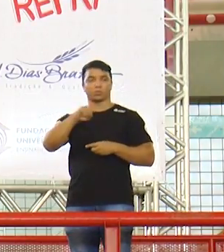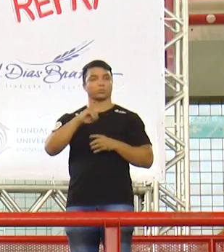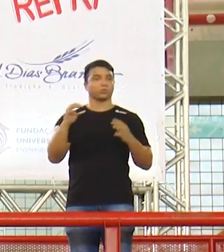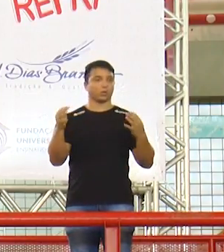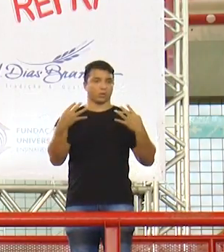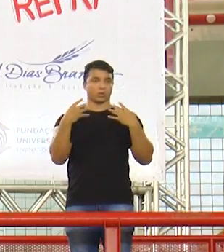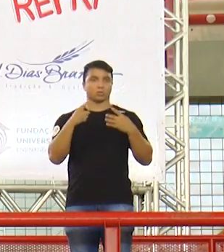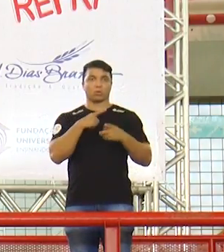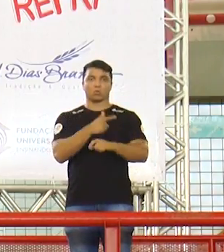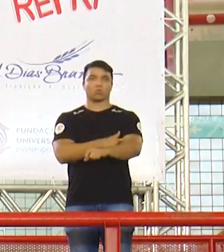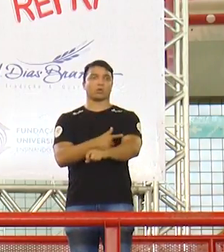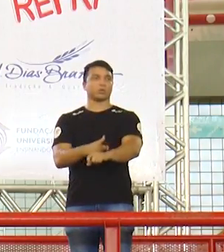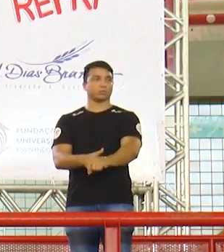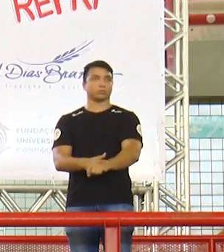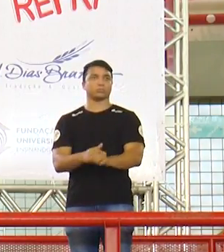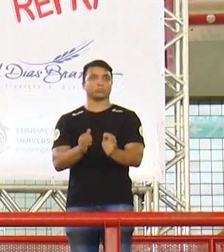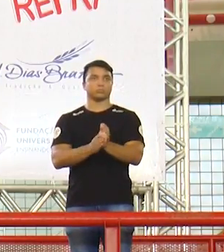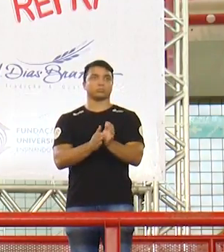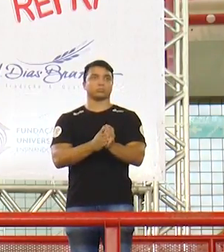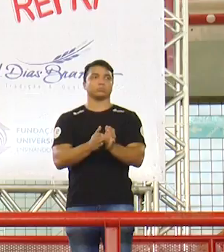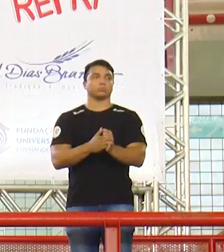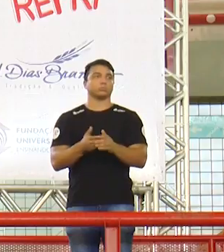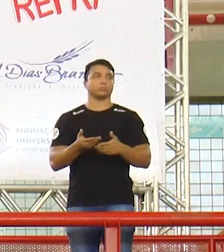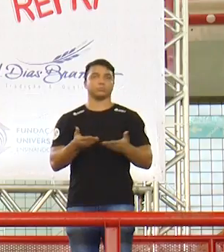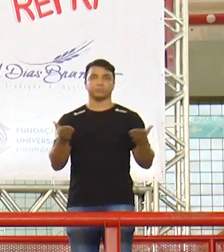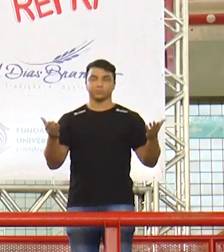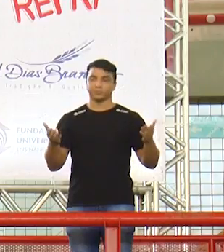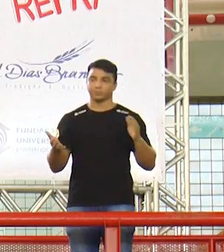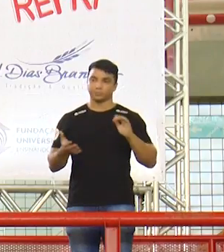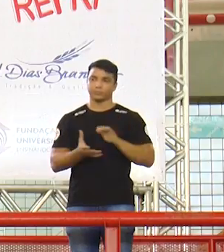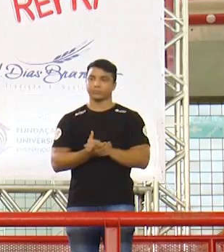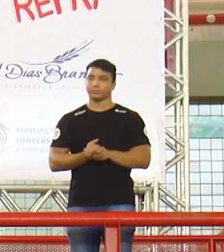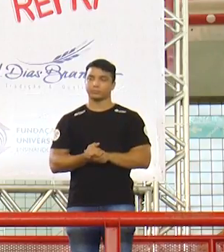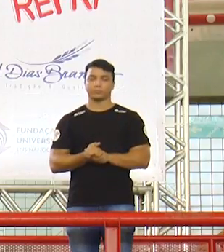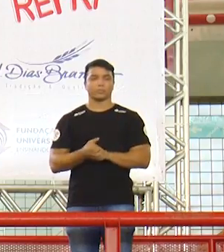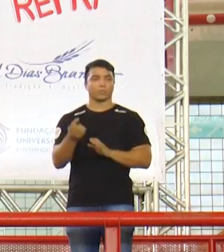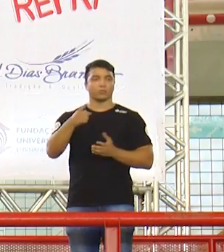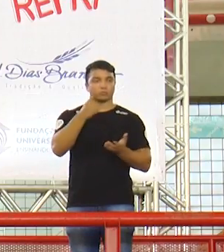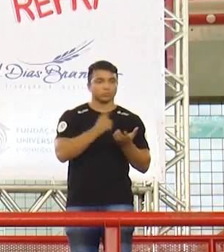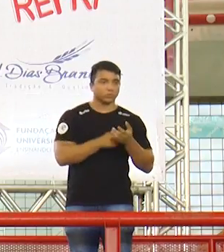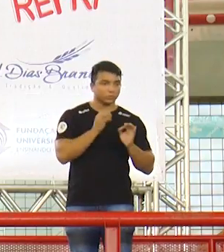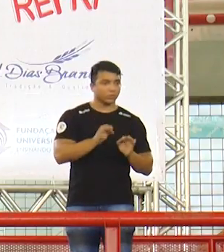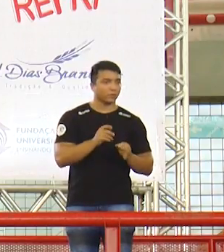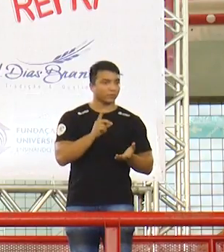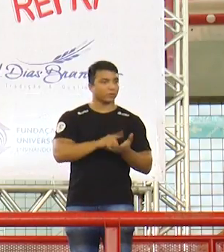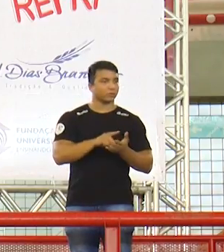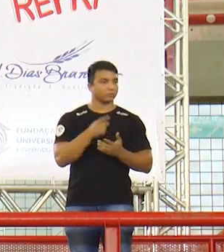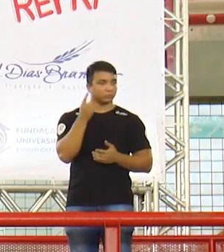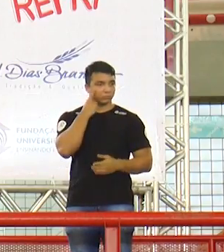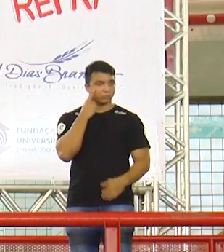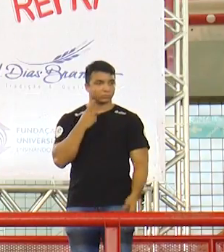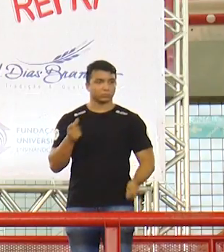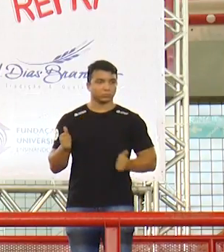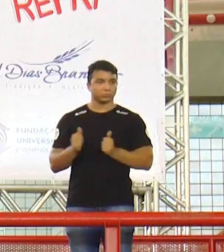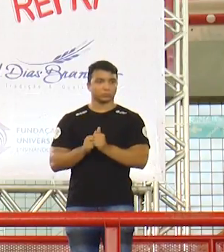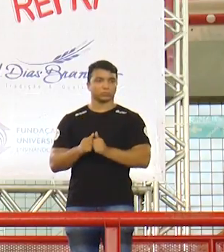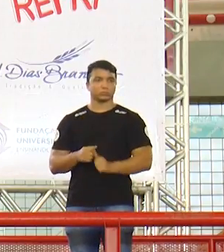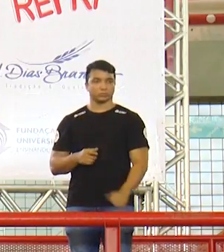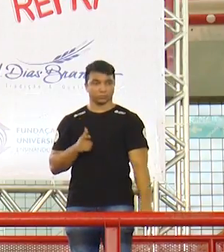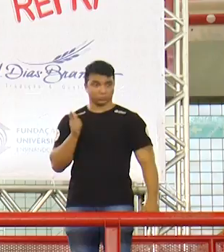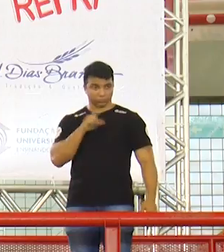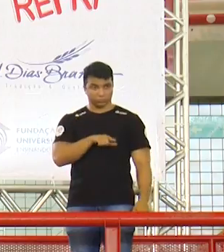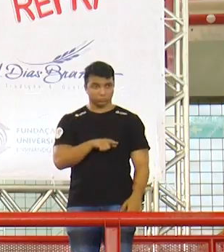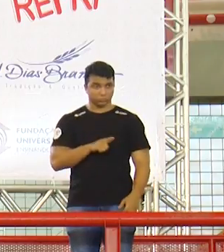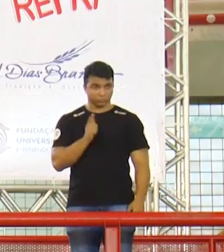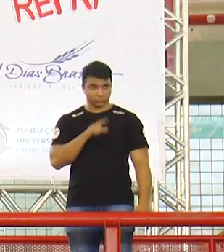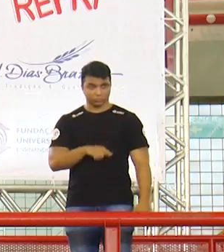porque mostra um compromisso muito legal com você mesmo e com quem está ao seu lado. Acho bem legal isso.